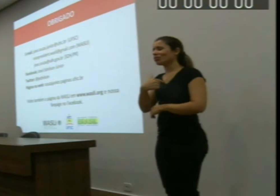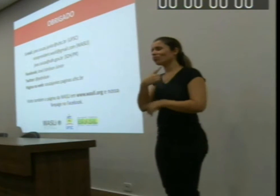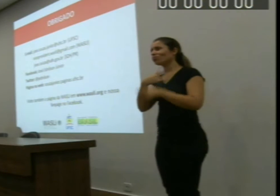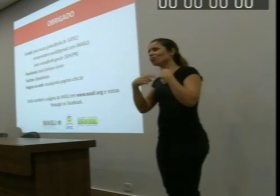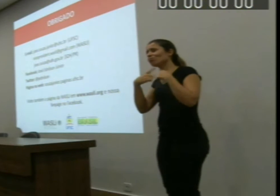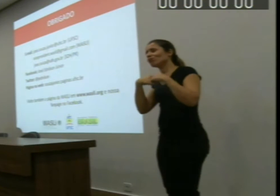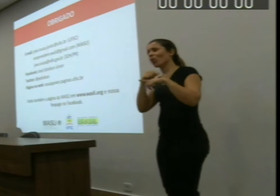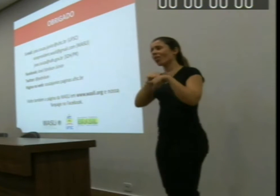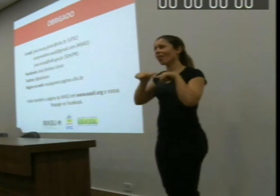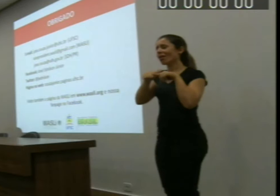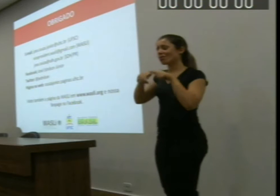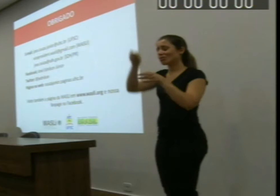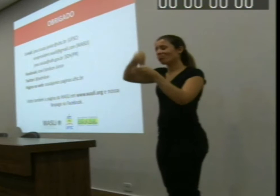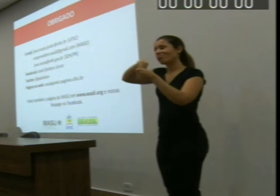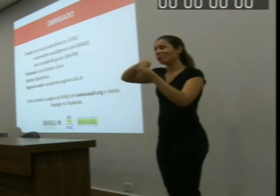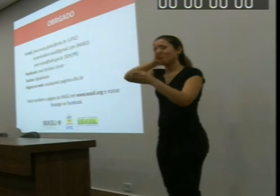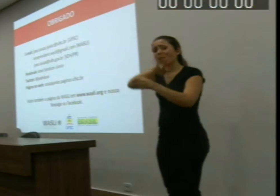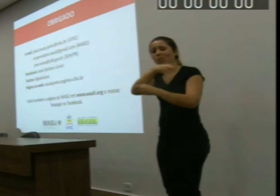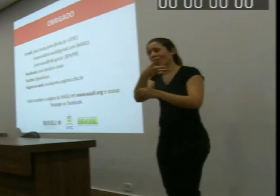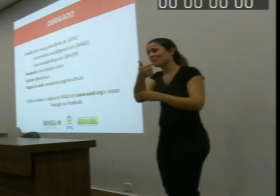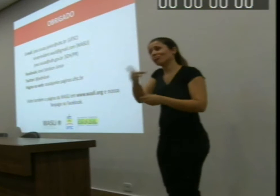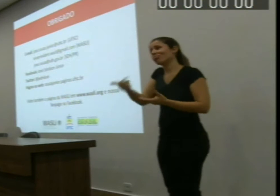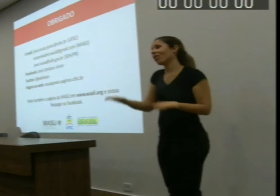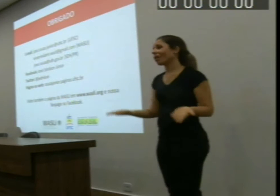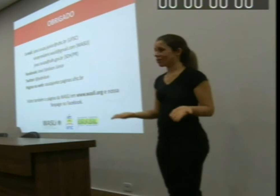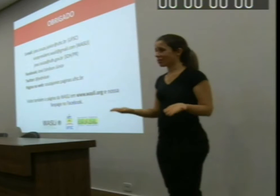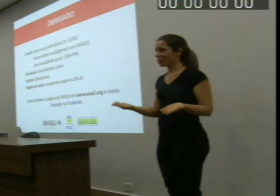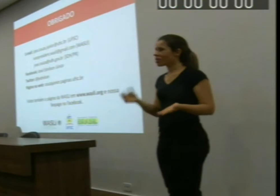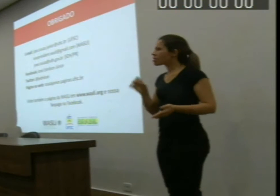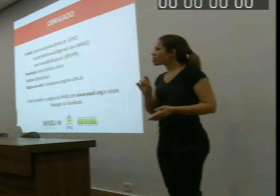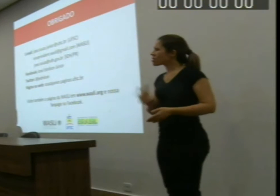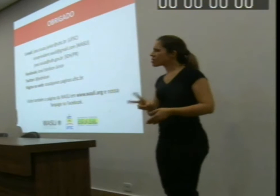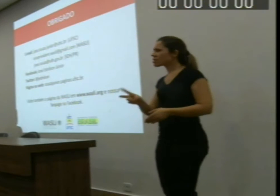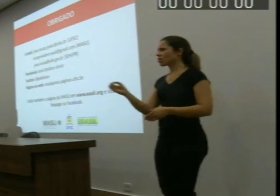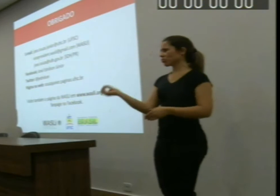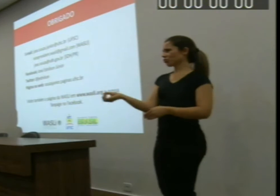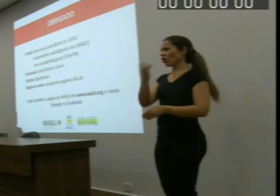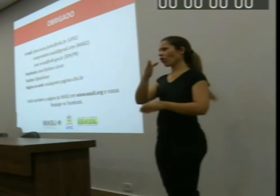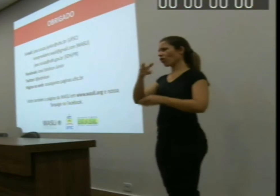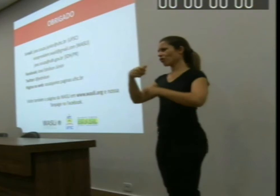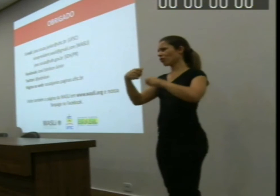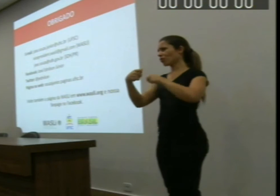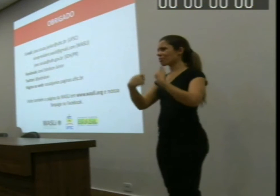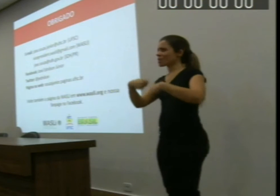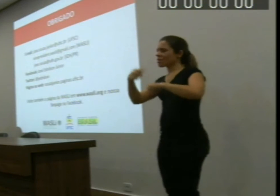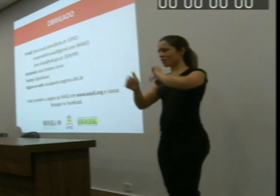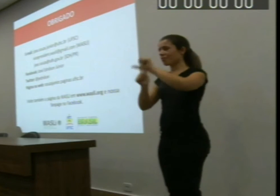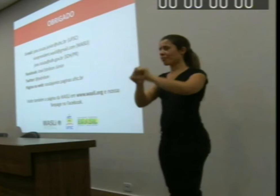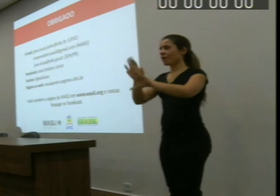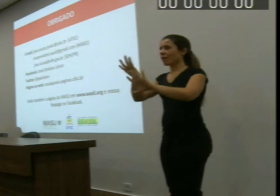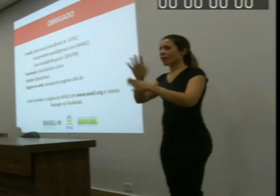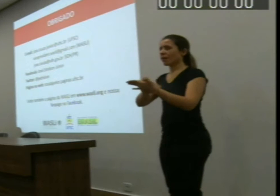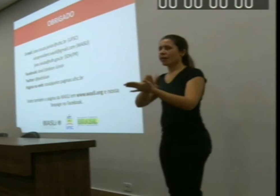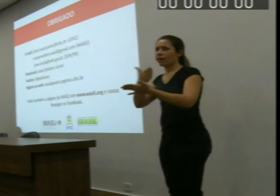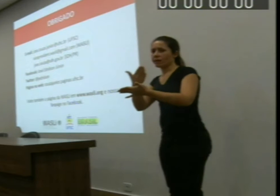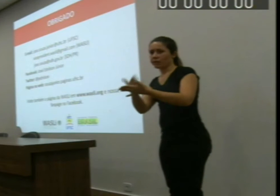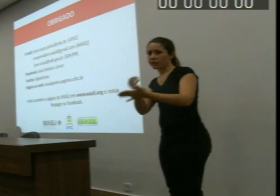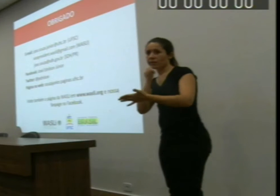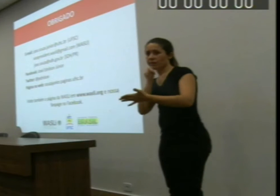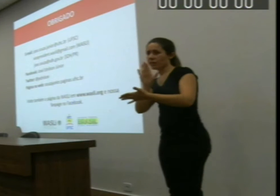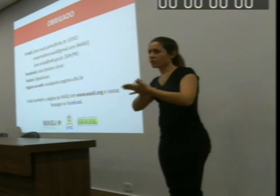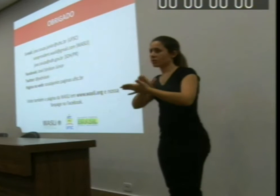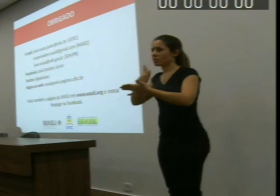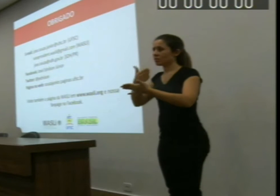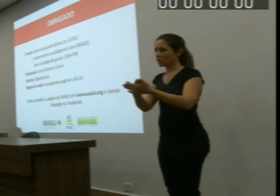realmente não vai tá então sempre tem uma coisa nova sabe aí tá lá ah tem que interpretar no vídeo para interpretar no vídeo aí